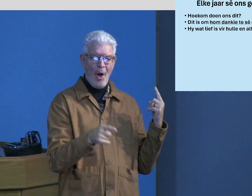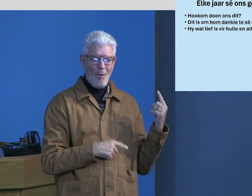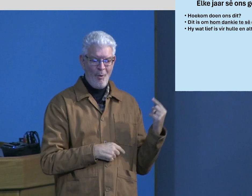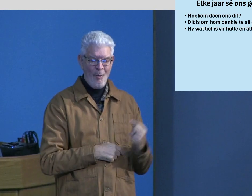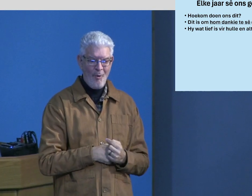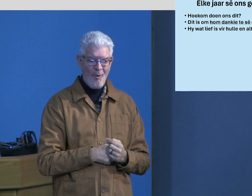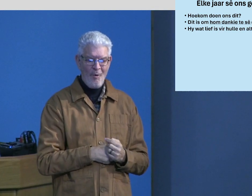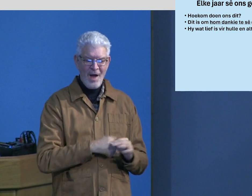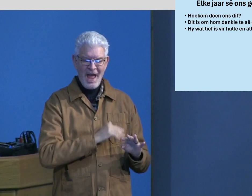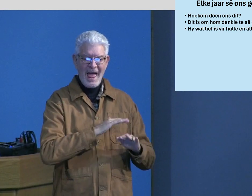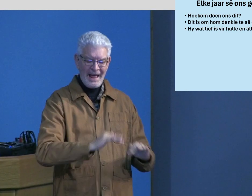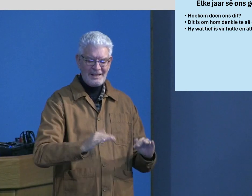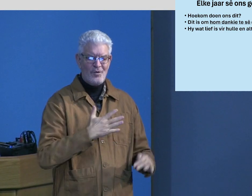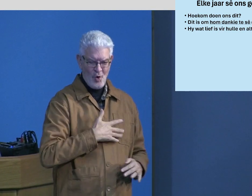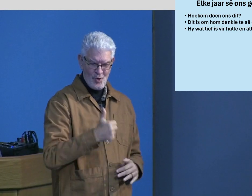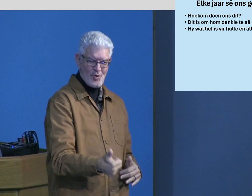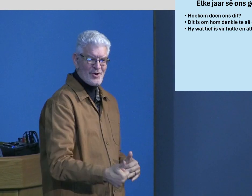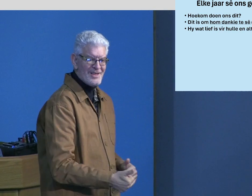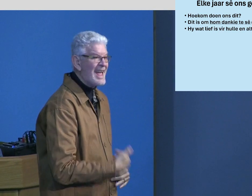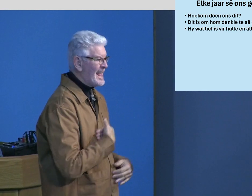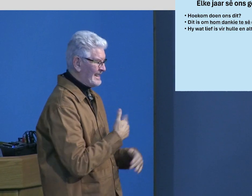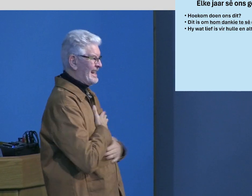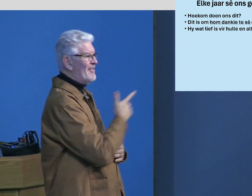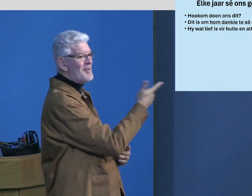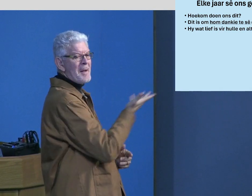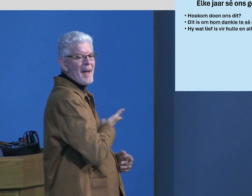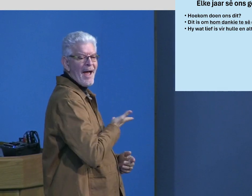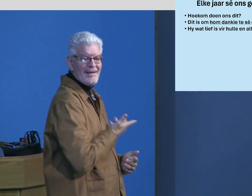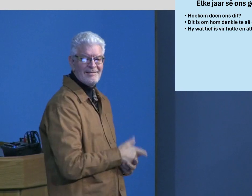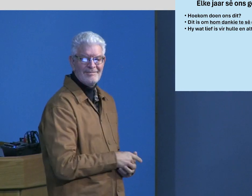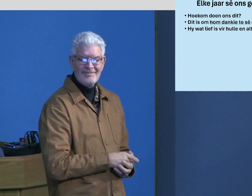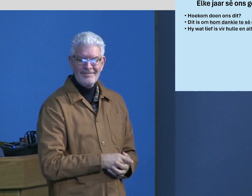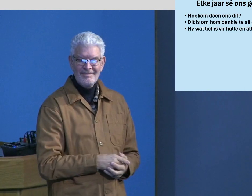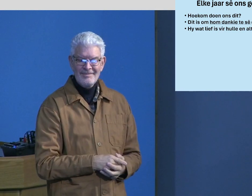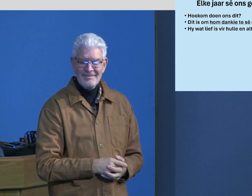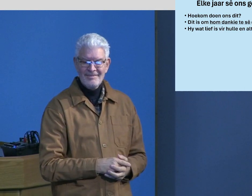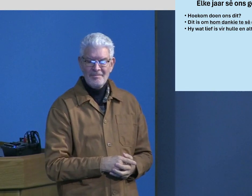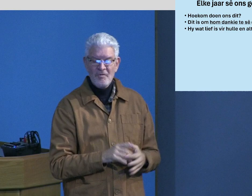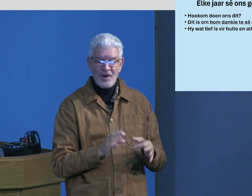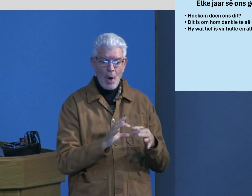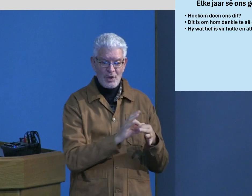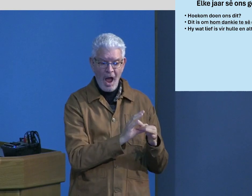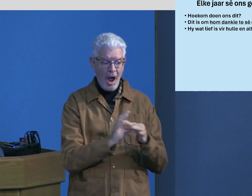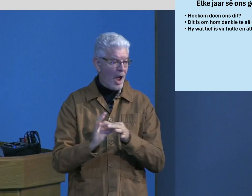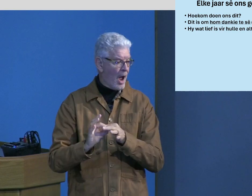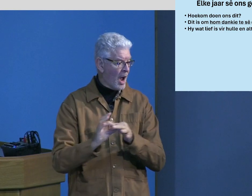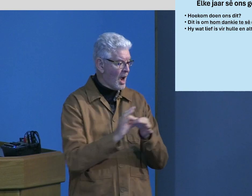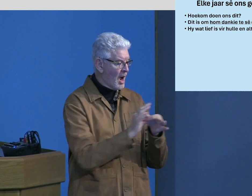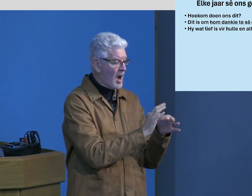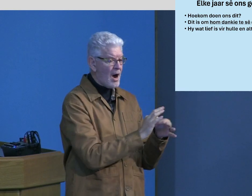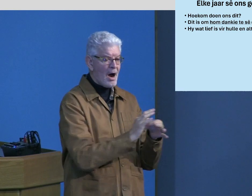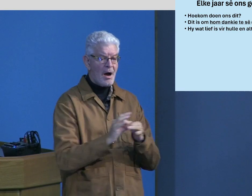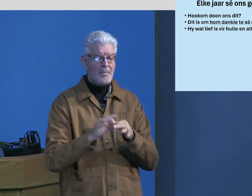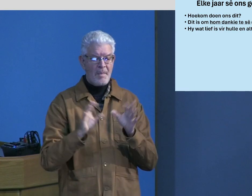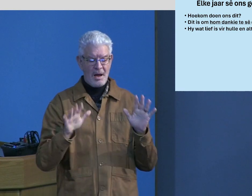'n Pappa kan altyd na die kinders toe kom en sê, ek is lief vir jou, en die kinders sal sê, ek is lief vir pappa. Dit is altyd 'n